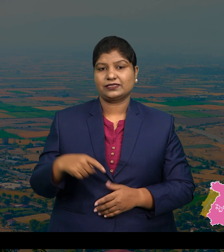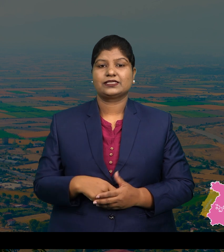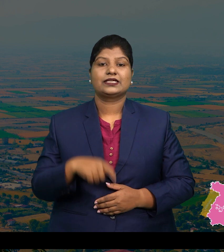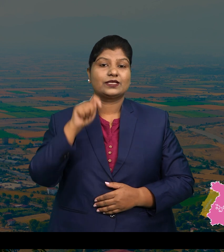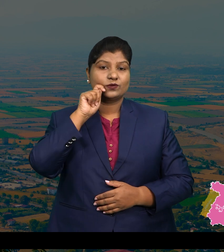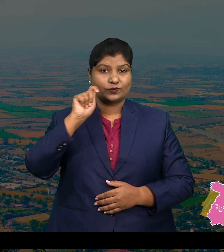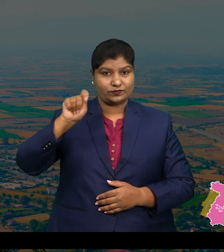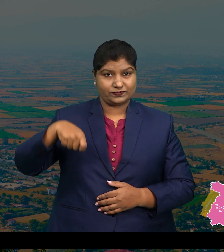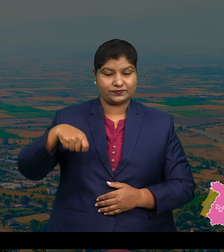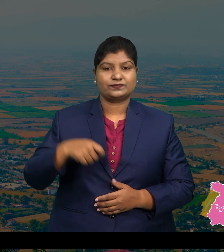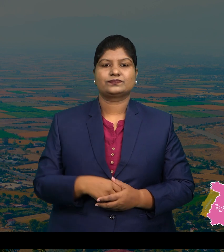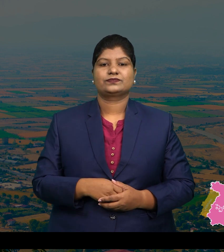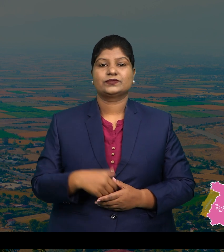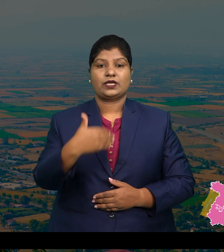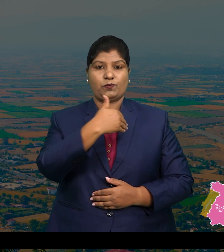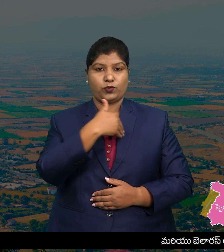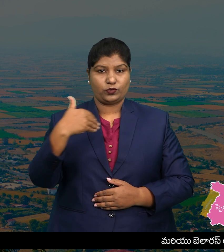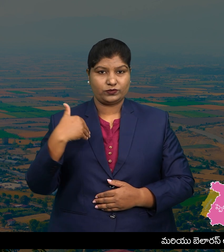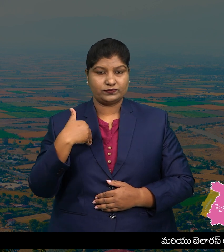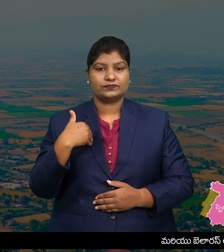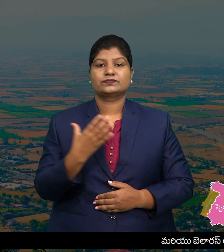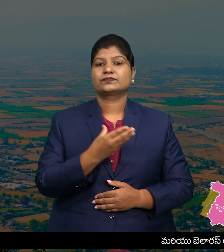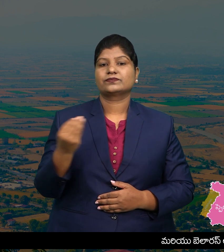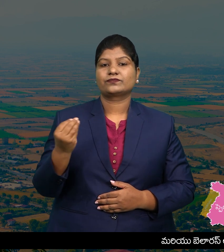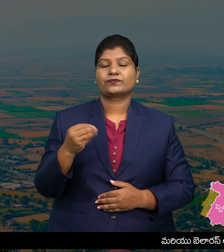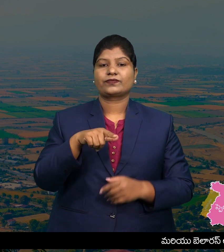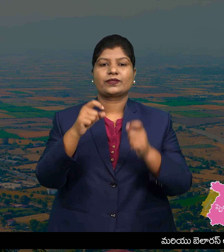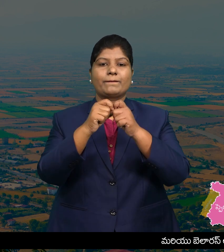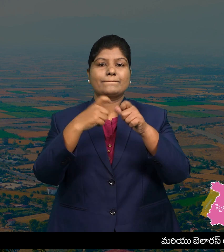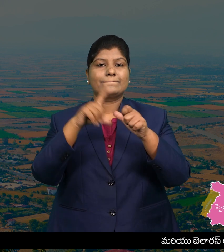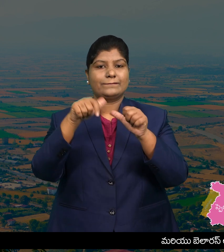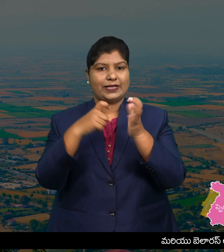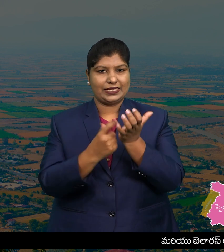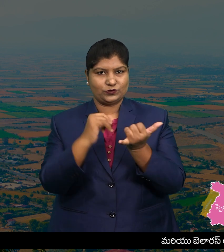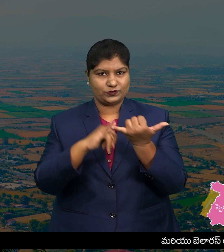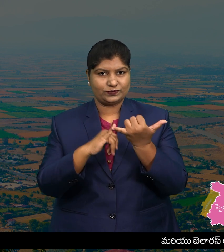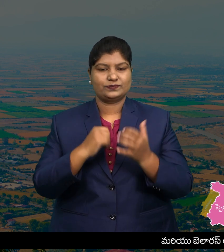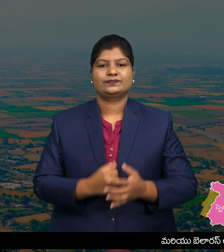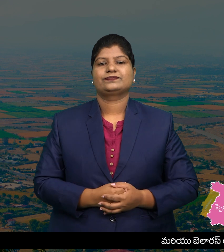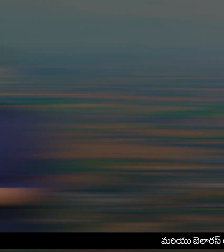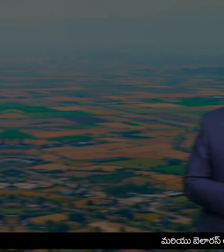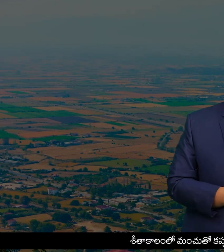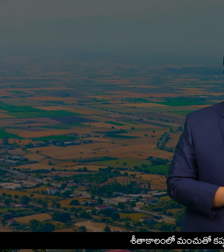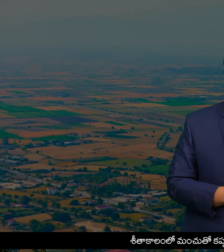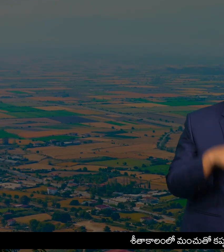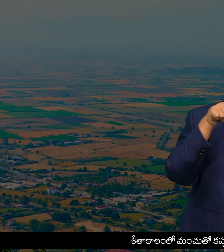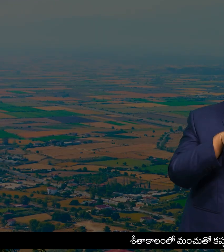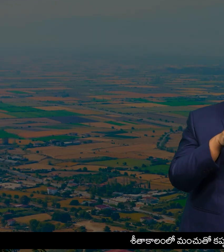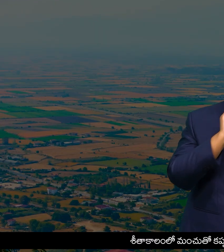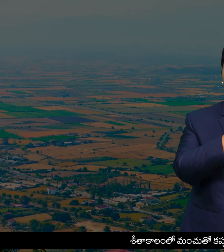ఉక్రెయిన్, పోలాండ్ మరియు బెలారస్లతో కలిసి ఉన్న తూర్పు యూరప్ శీతాకాలంలో